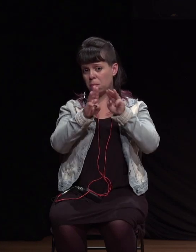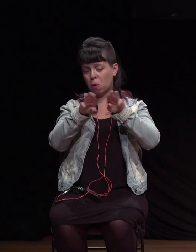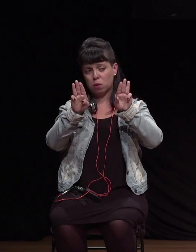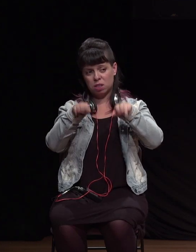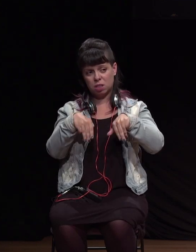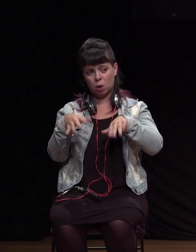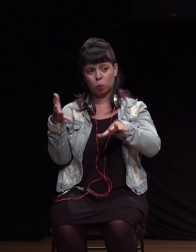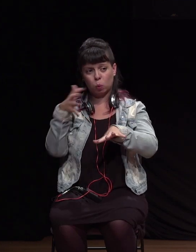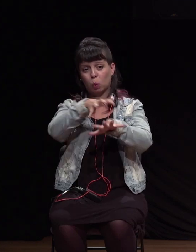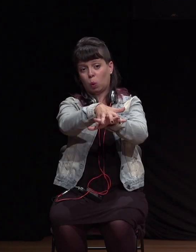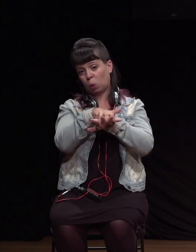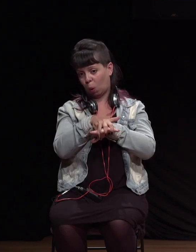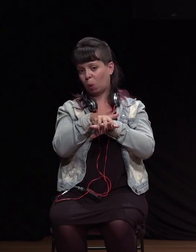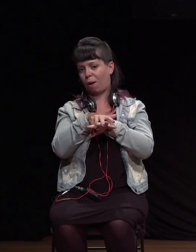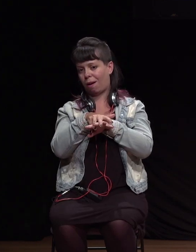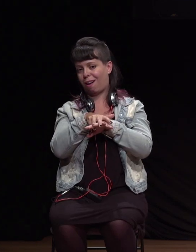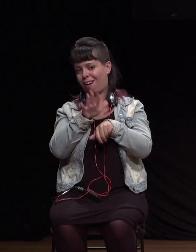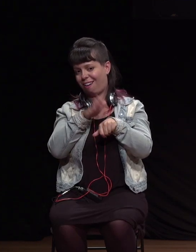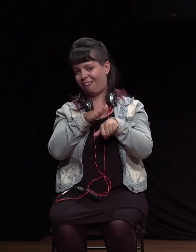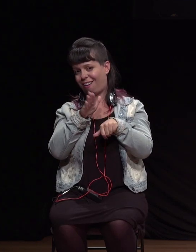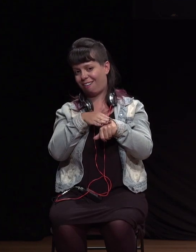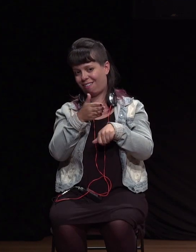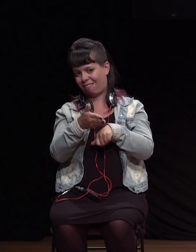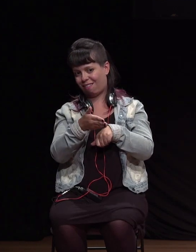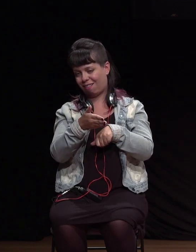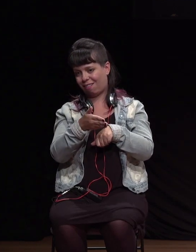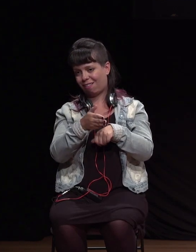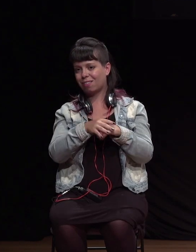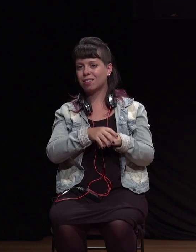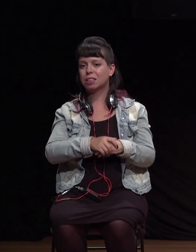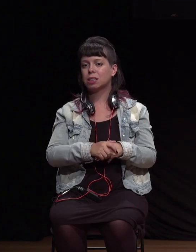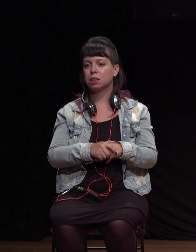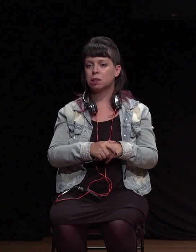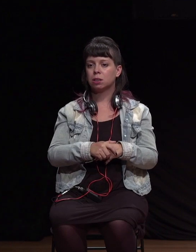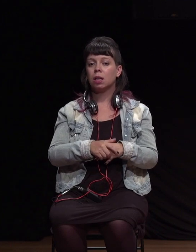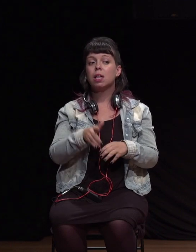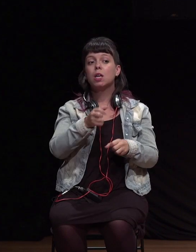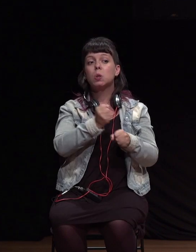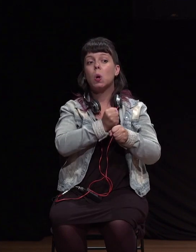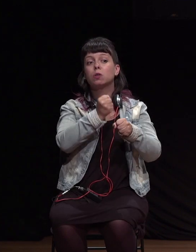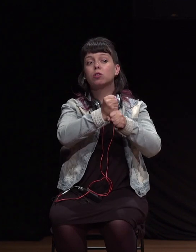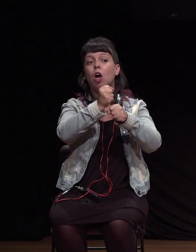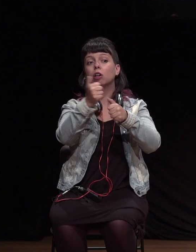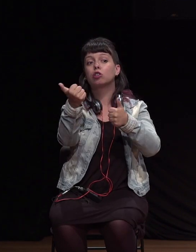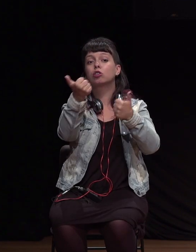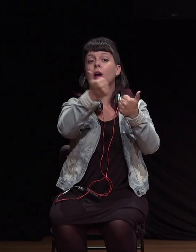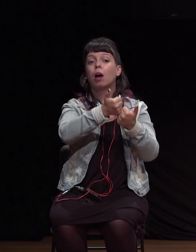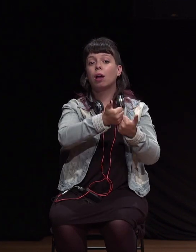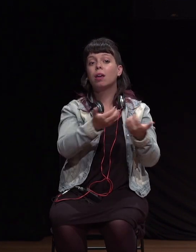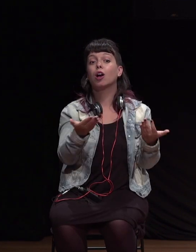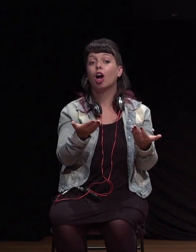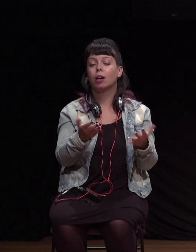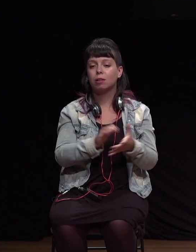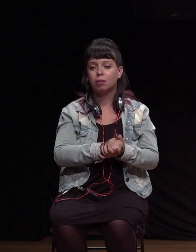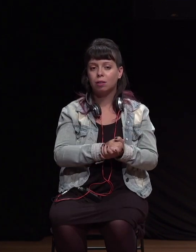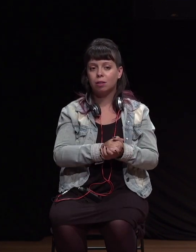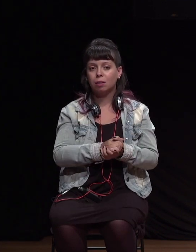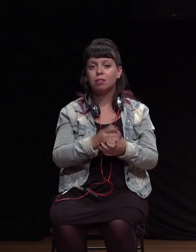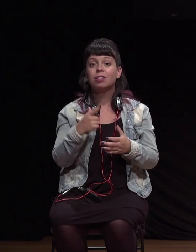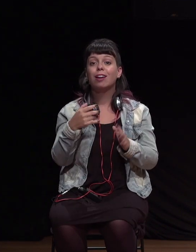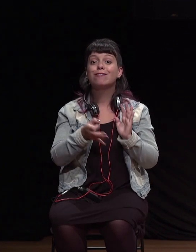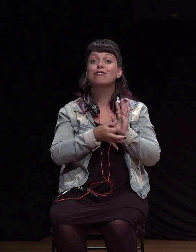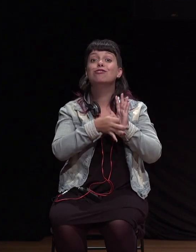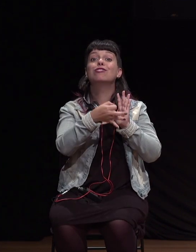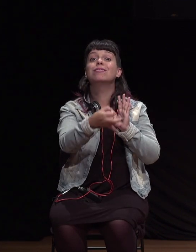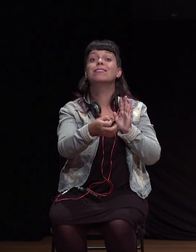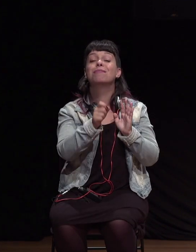colonizador por excelência, né? E o que a gente faz no lugar? que se faz no lugar, né? Uma sugestão circulou aí que era de